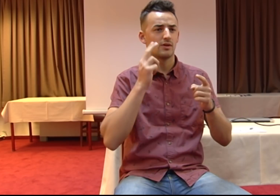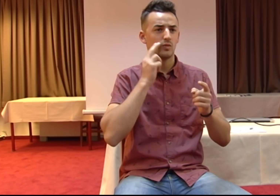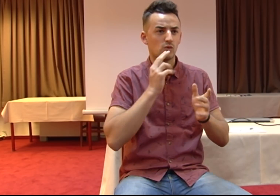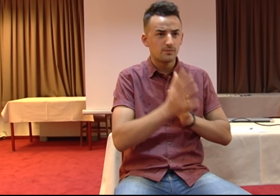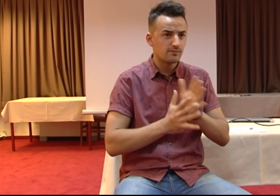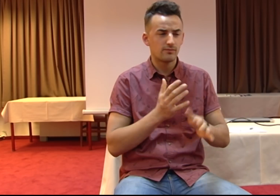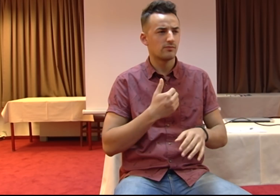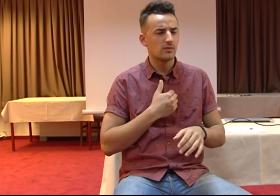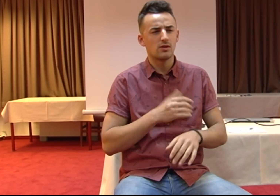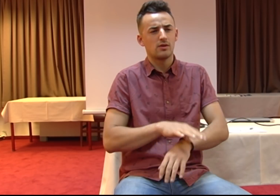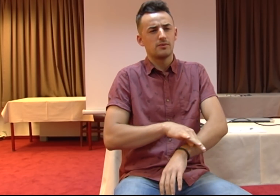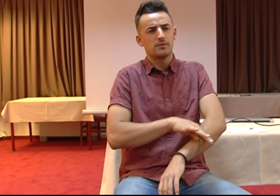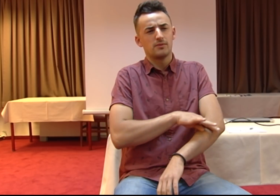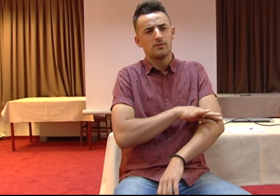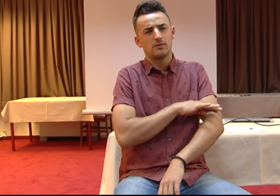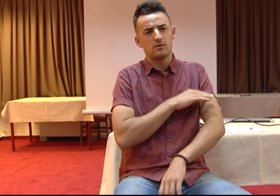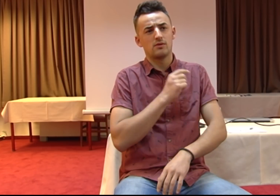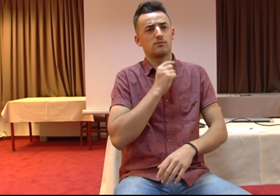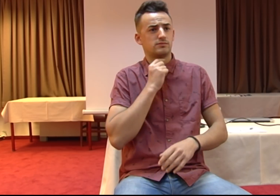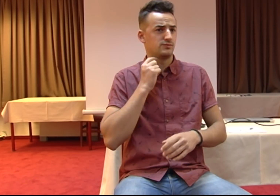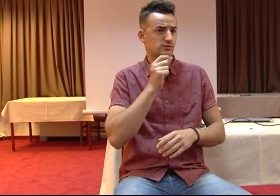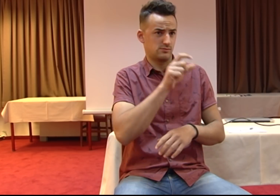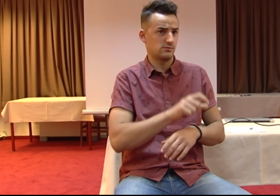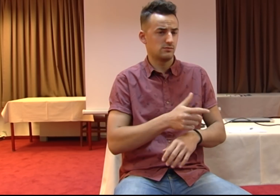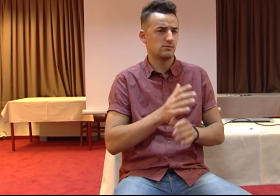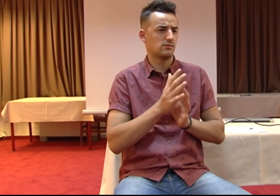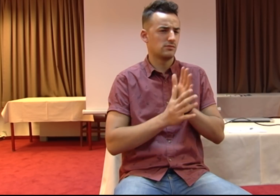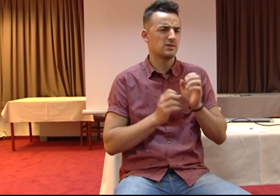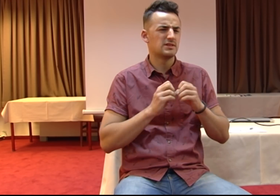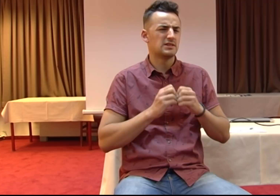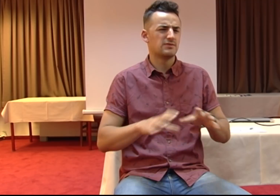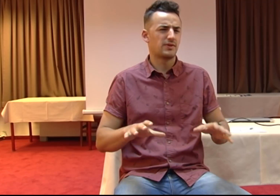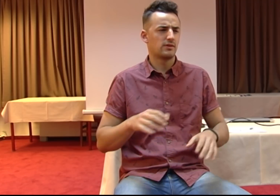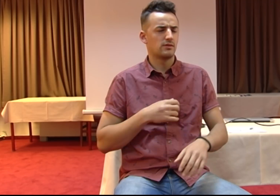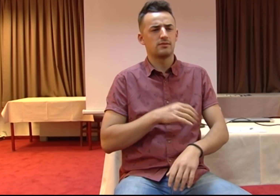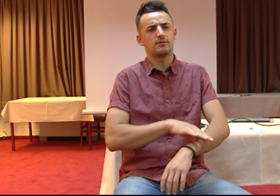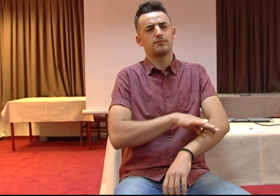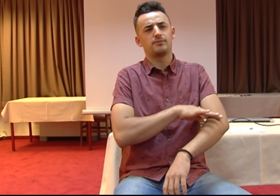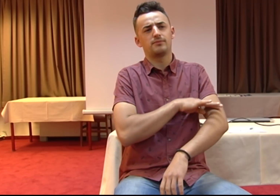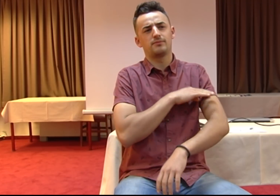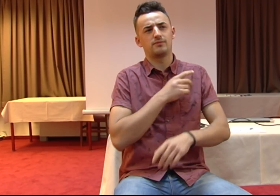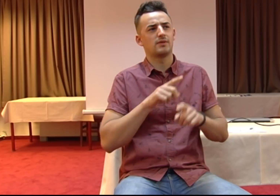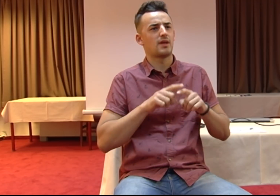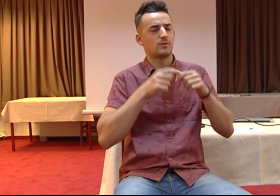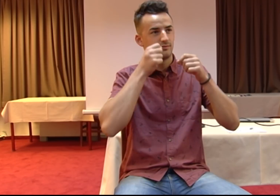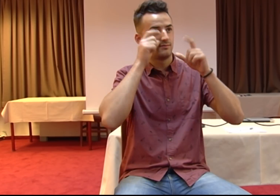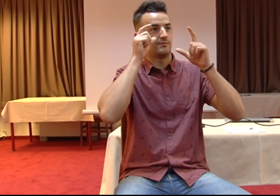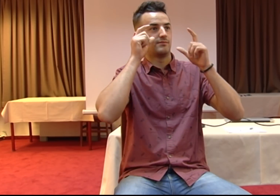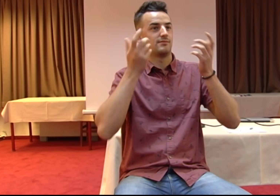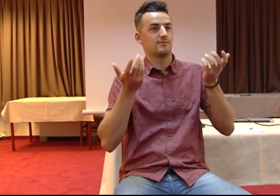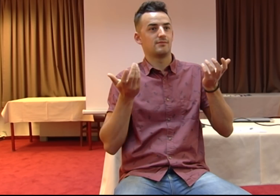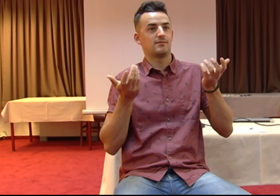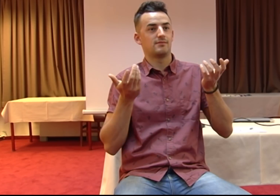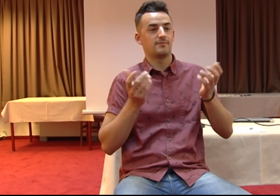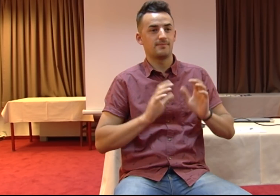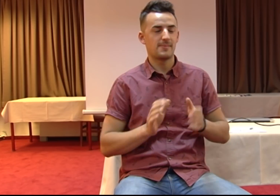одбереме дали сакаме да одиме во евангелска или католичка црква. Отидовме во евангелската црква и таму имаше многу глуви луѓе од